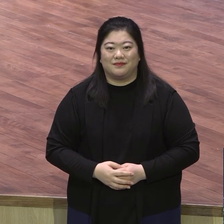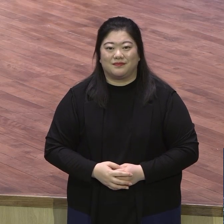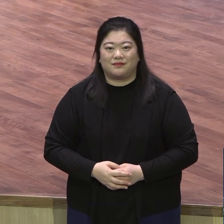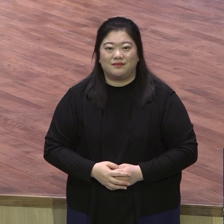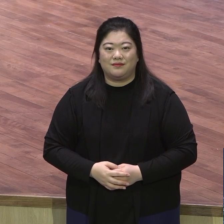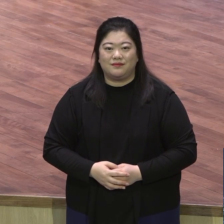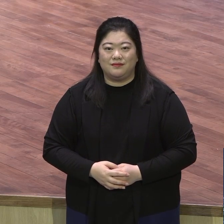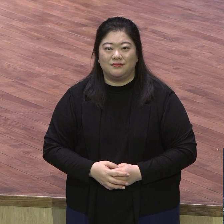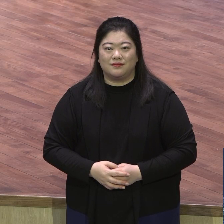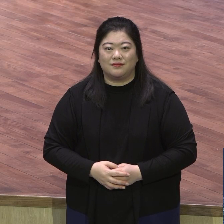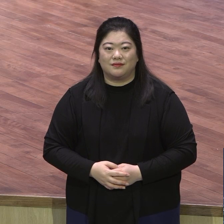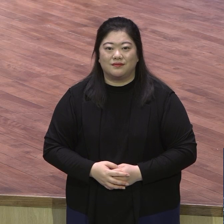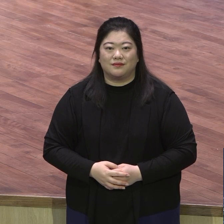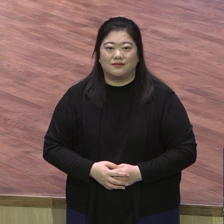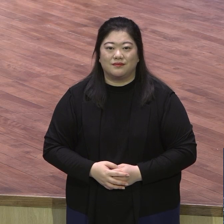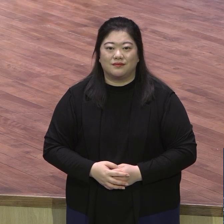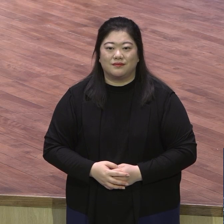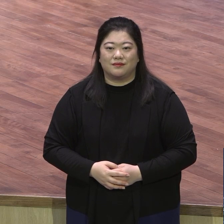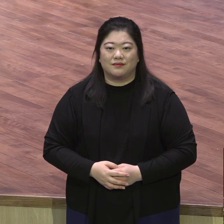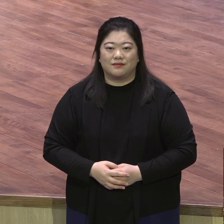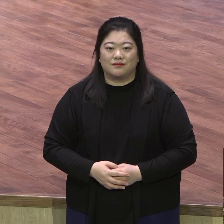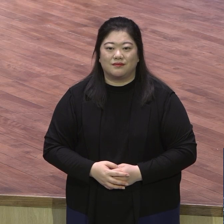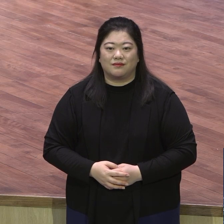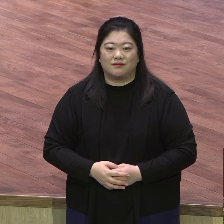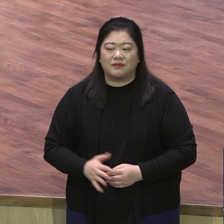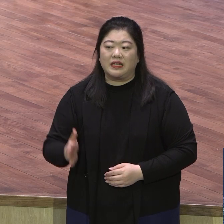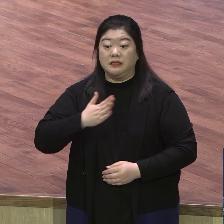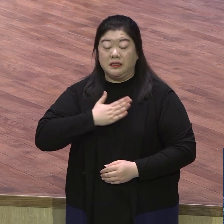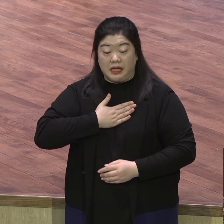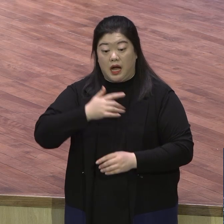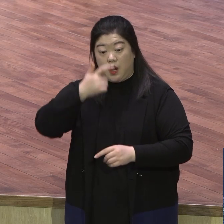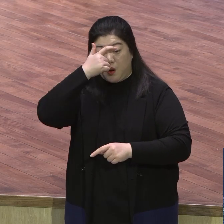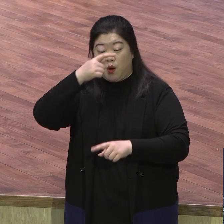참석했다가 아니에요. 내가 선거됐는데 아니에요.